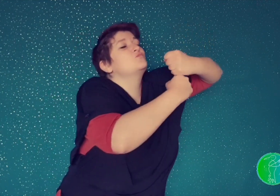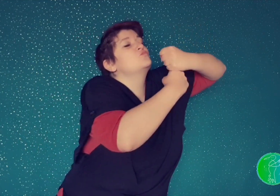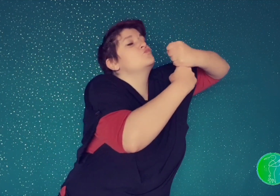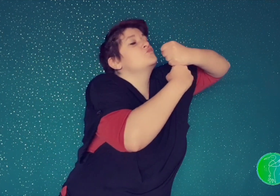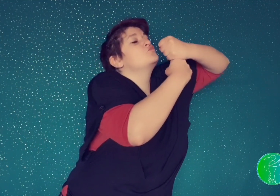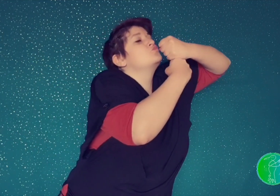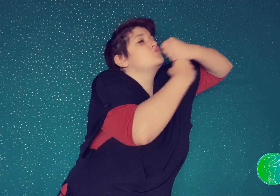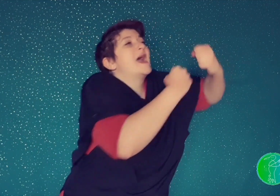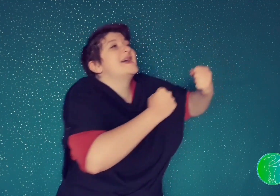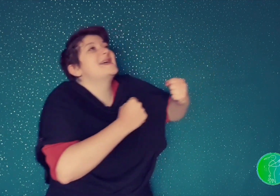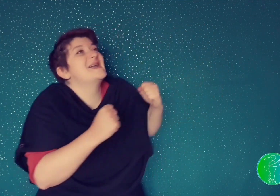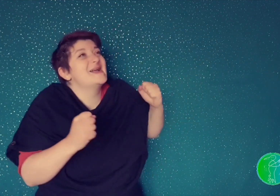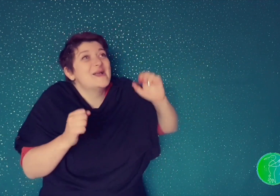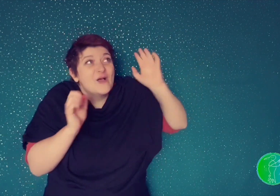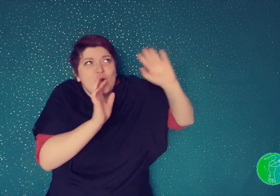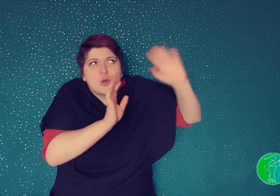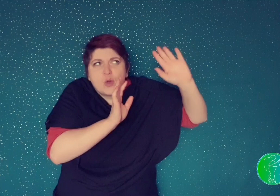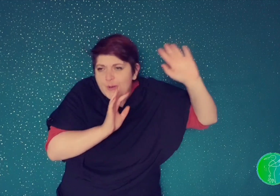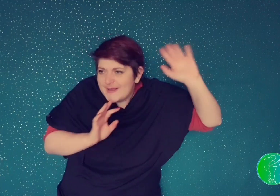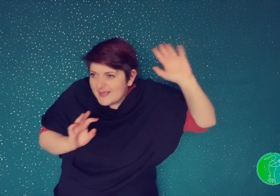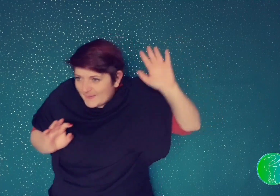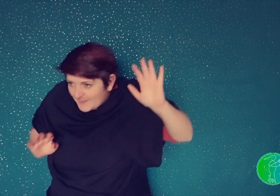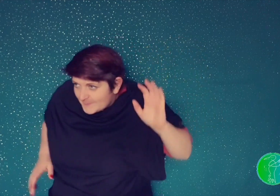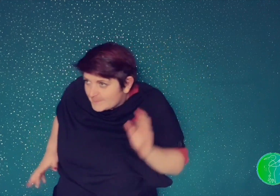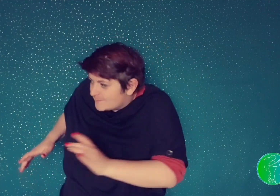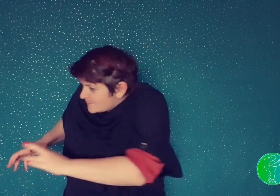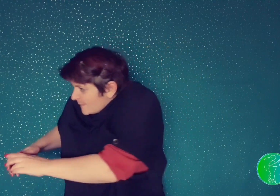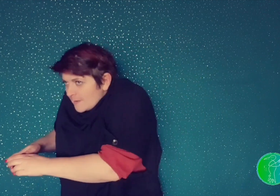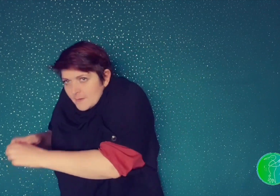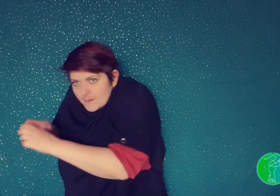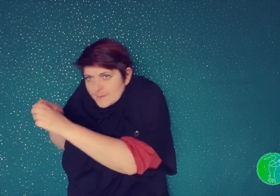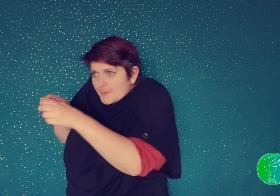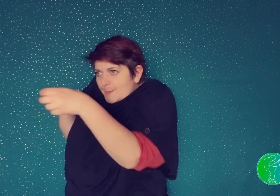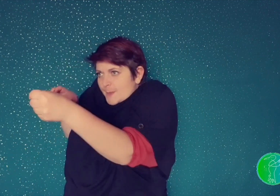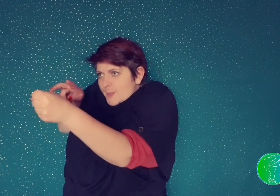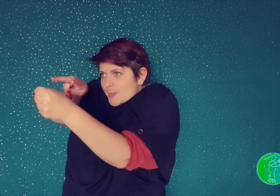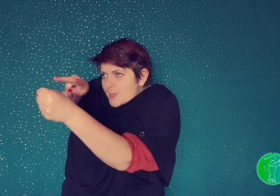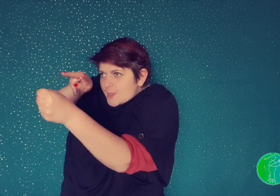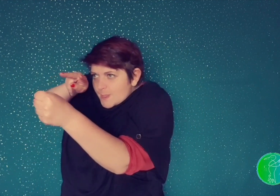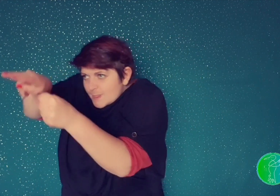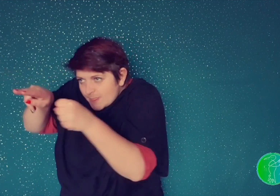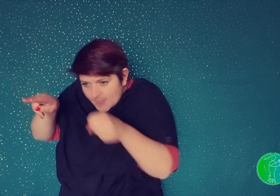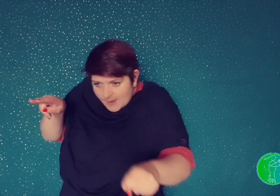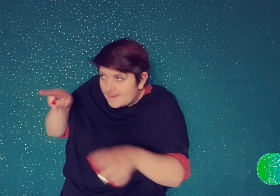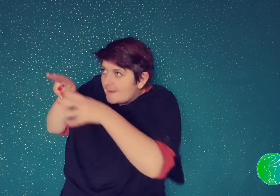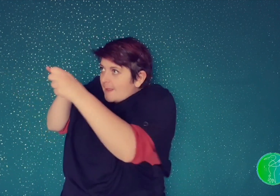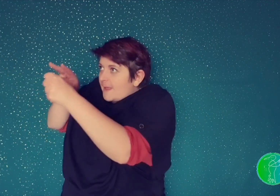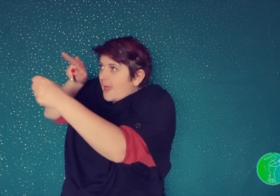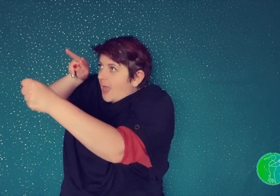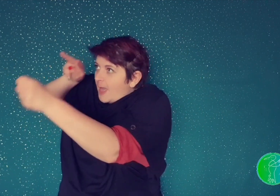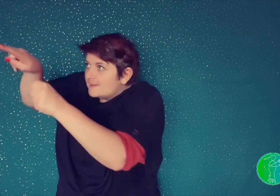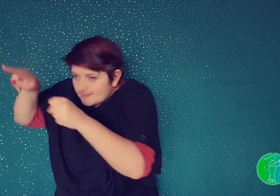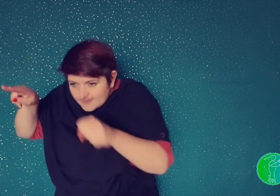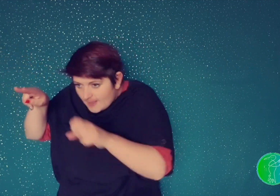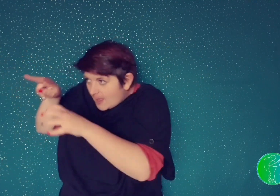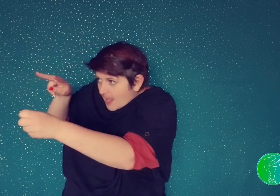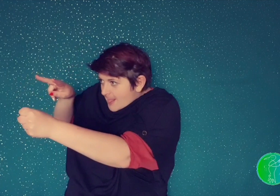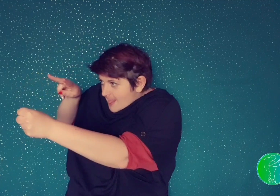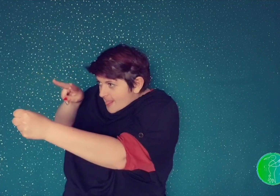Et elle embrassa l'agent et lui donna un gros bouquet de roses